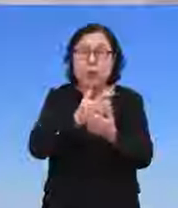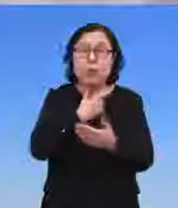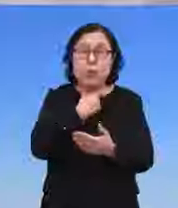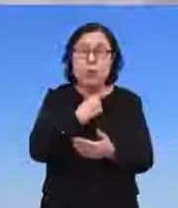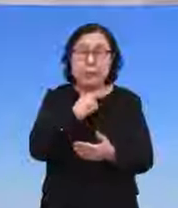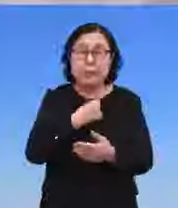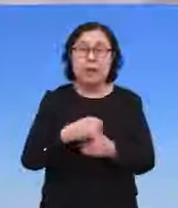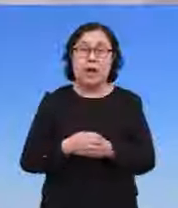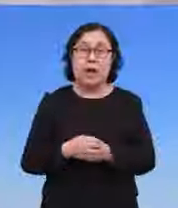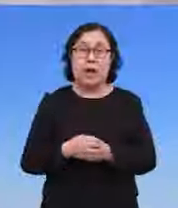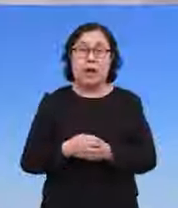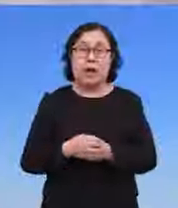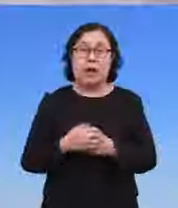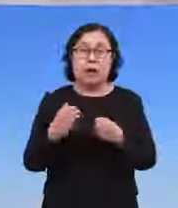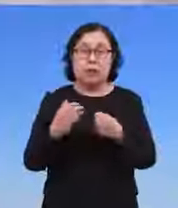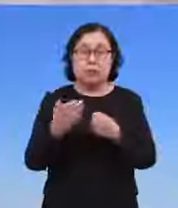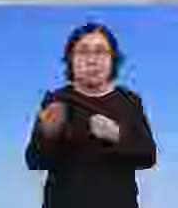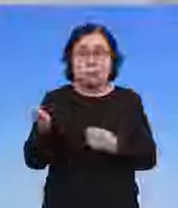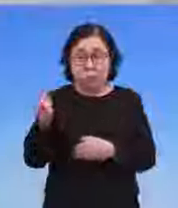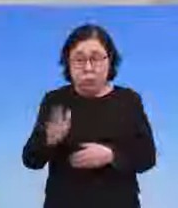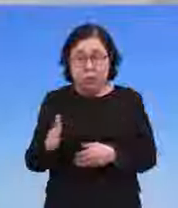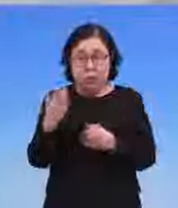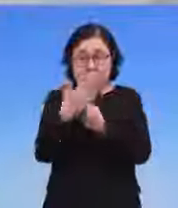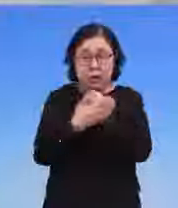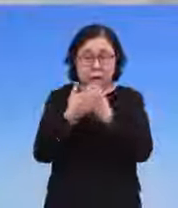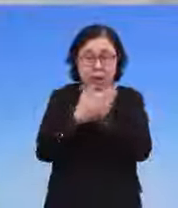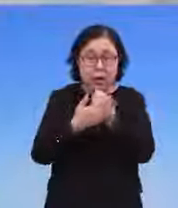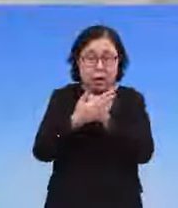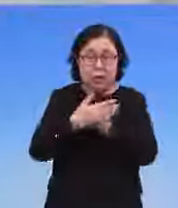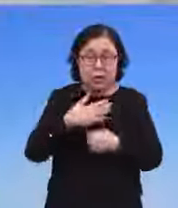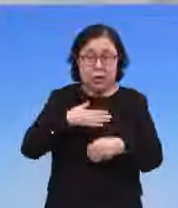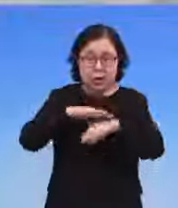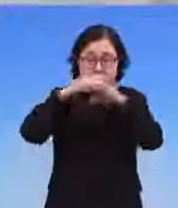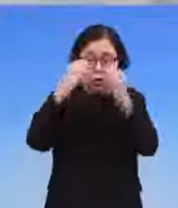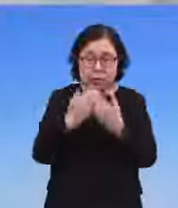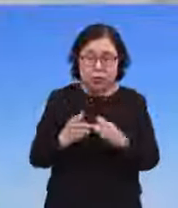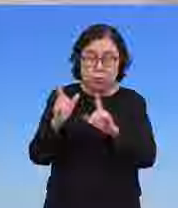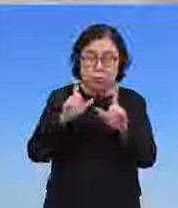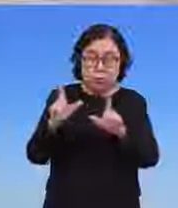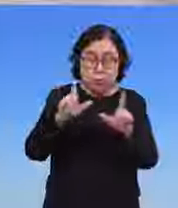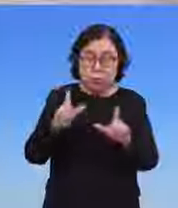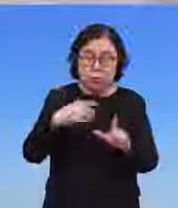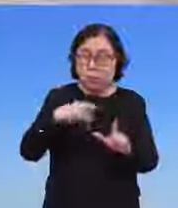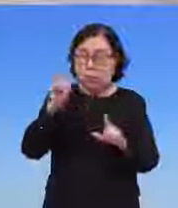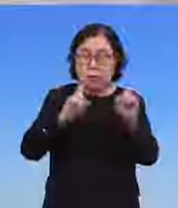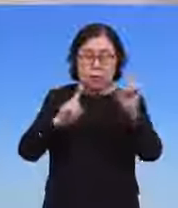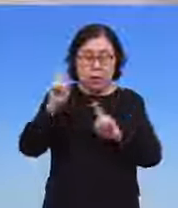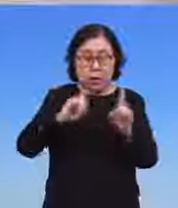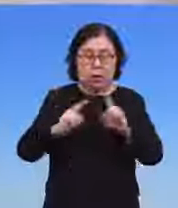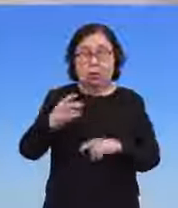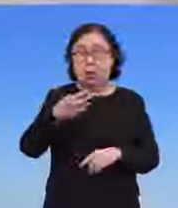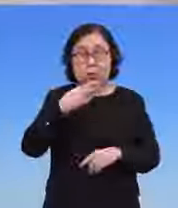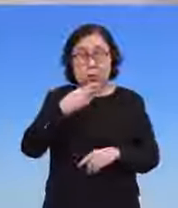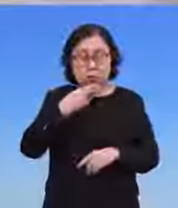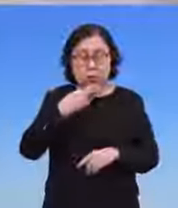되기를 원합니다. 그랬더니요, 혜택을 제가 다 누렸습니다. 이상하게 지난 7년 동안 거의 상처를 안 받았습니다. 받아도 자고